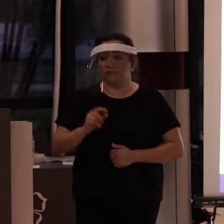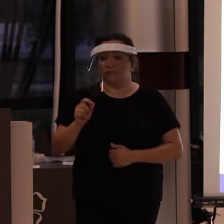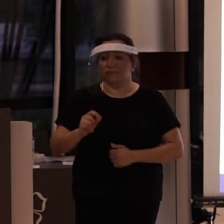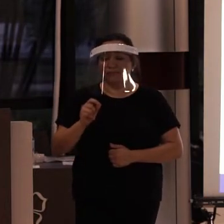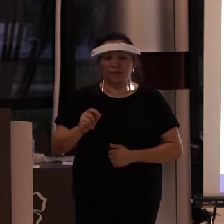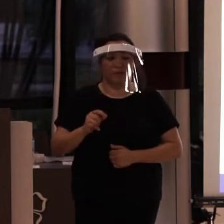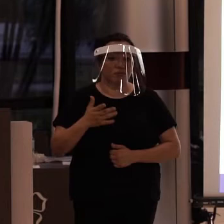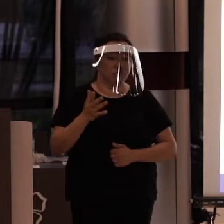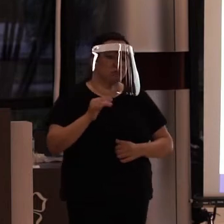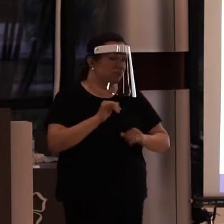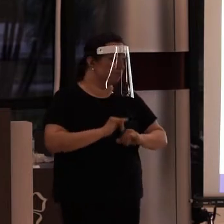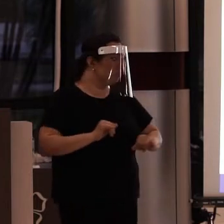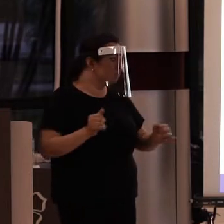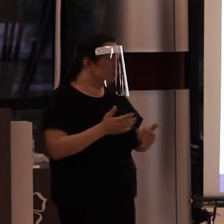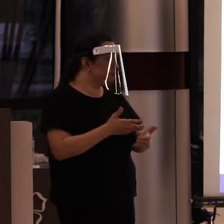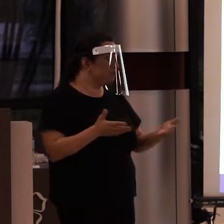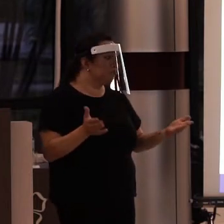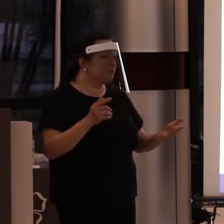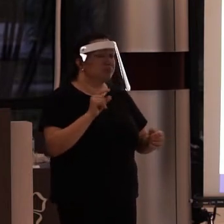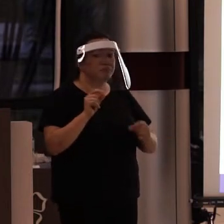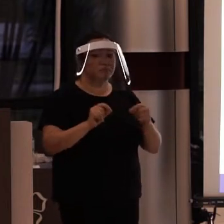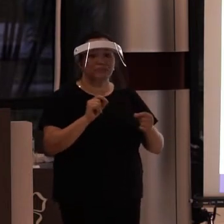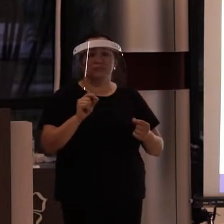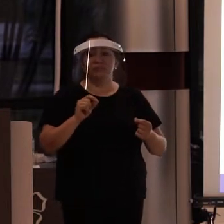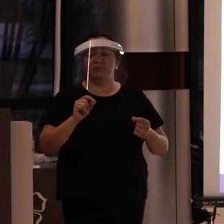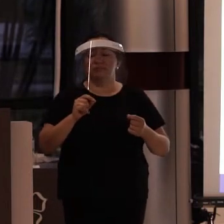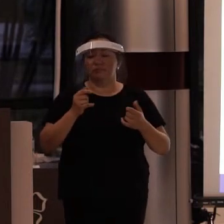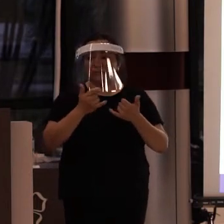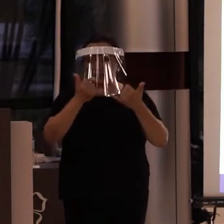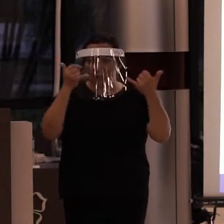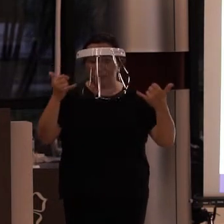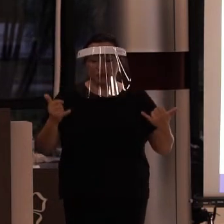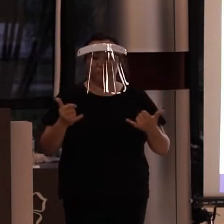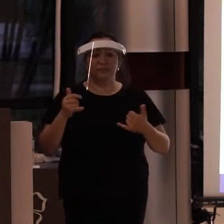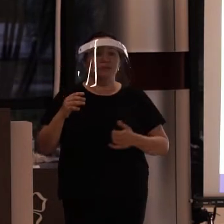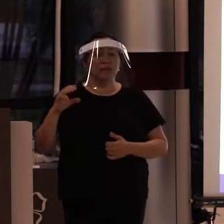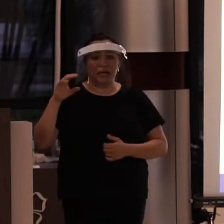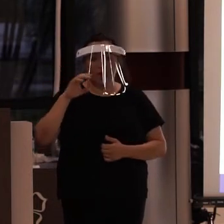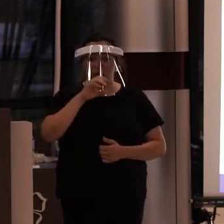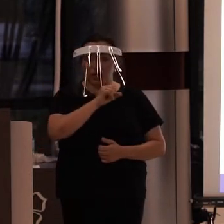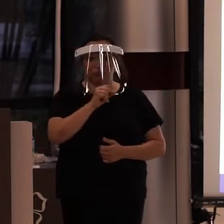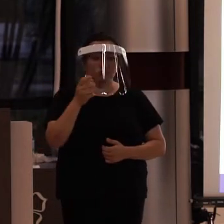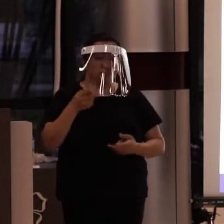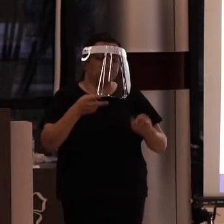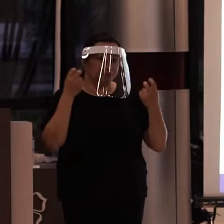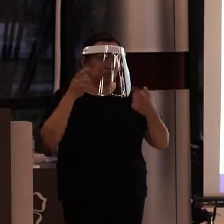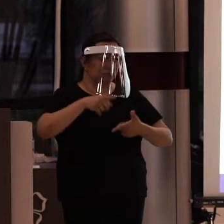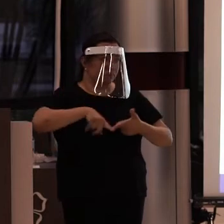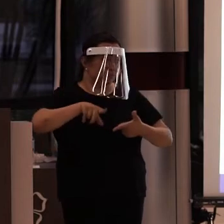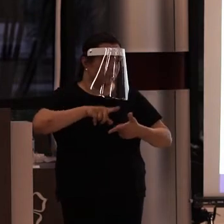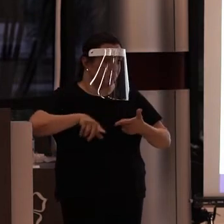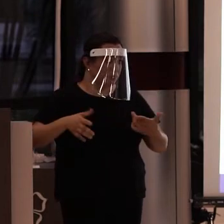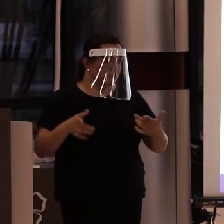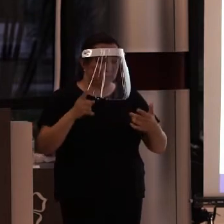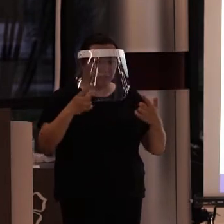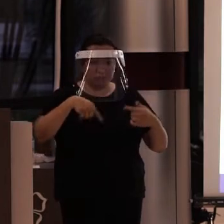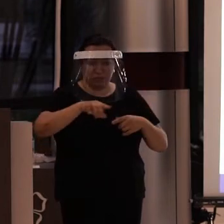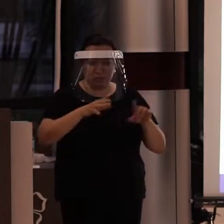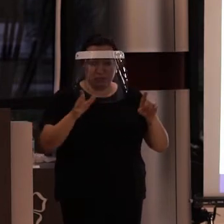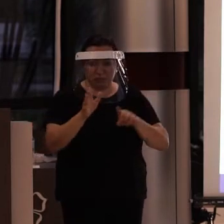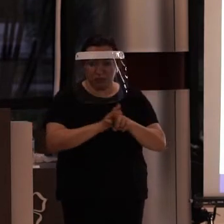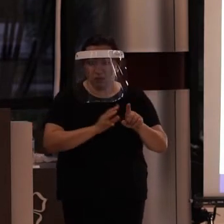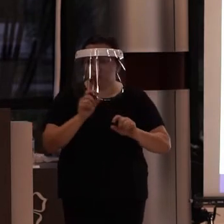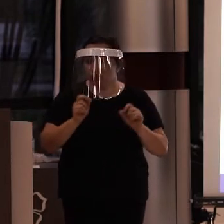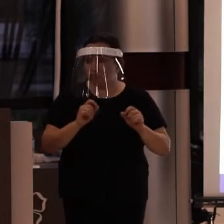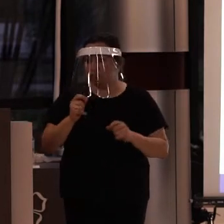E, como a gente disse, né? Aqui no caso do painel elétrico, ver o calor, rever o problema. Aí você pergunta, né, para o